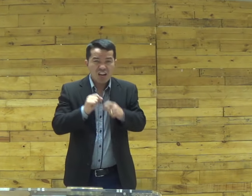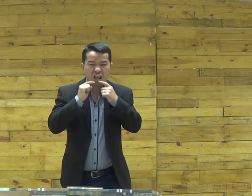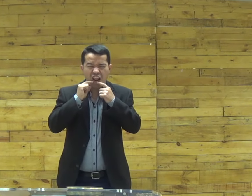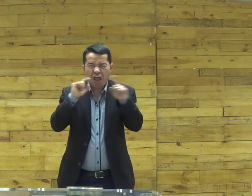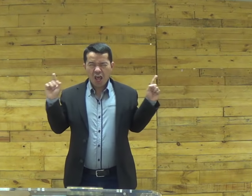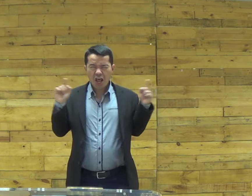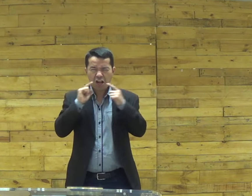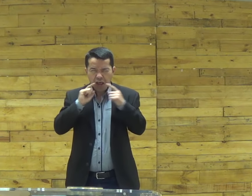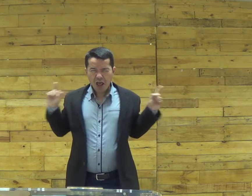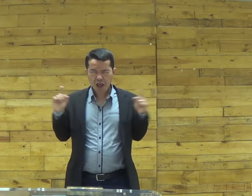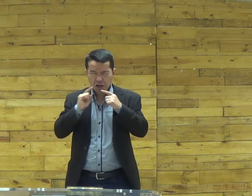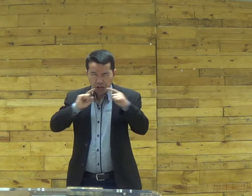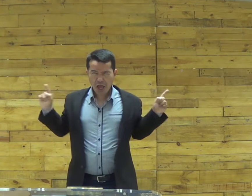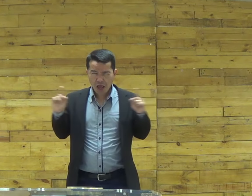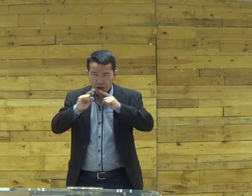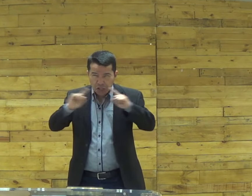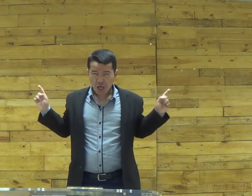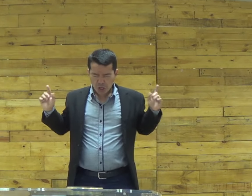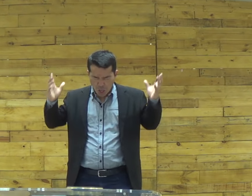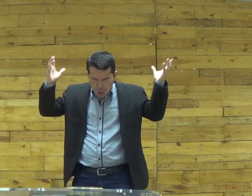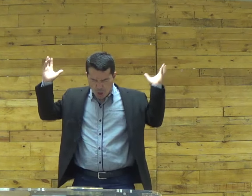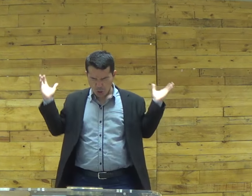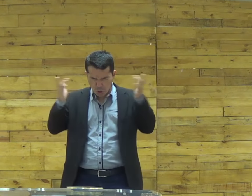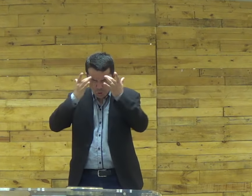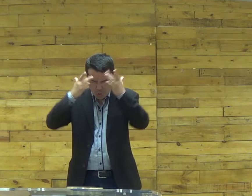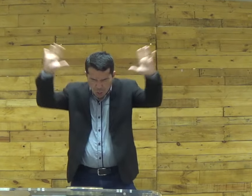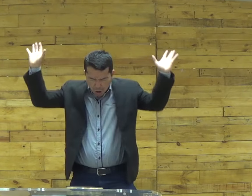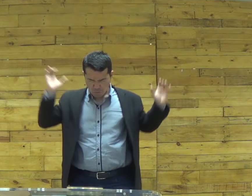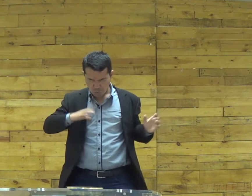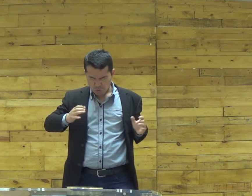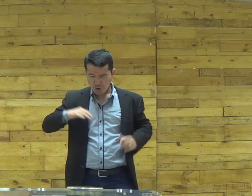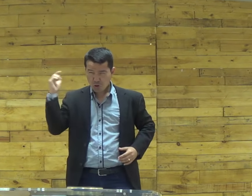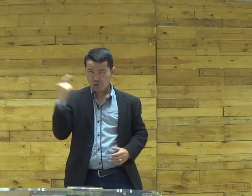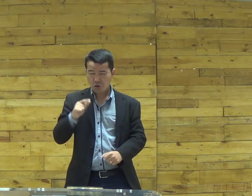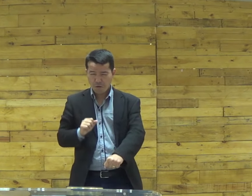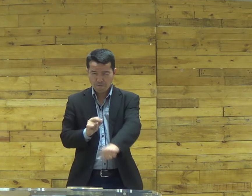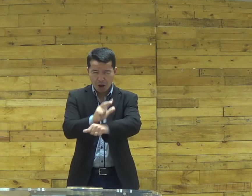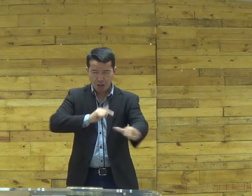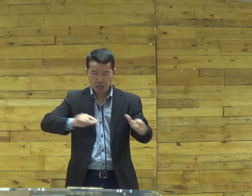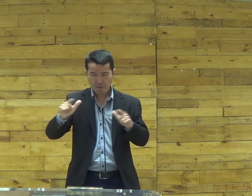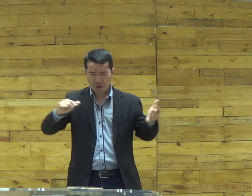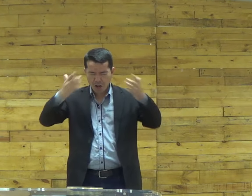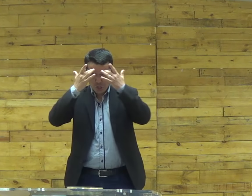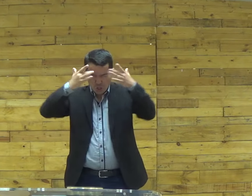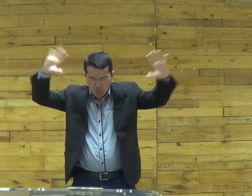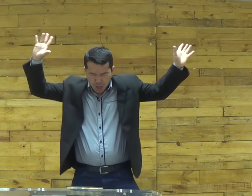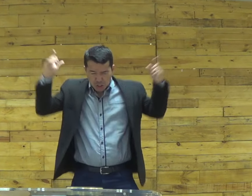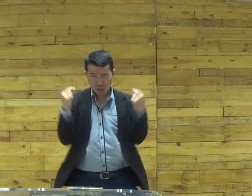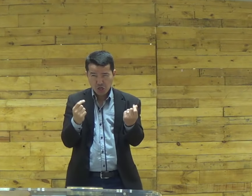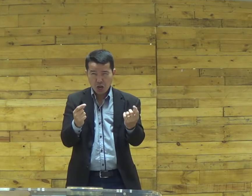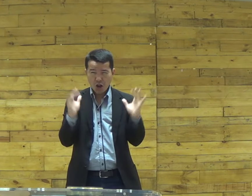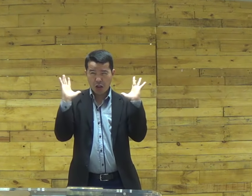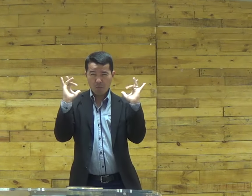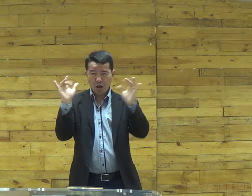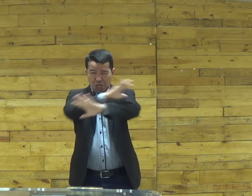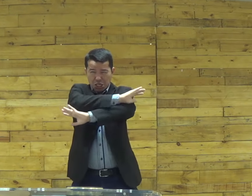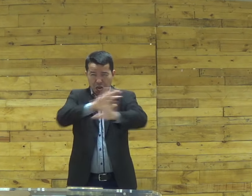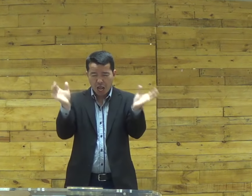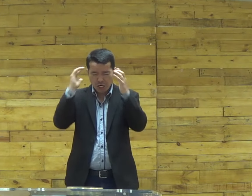então, então para de reclamar, para de falar que não sabe, para que dizer que não tem emprego, que não